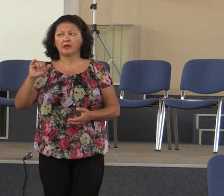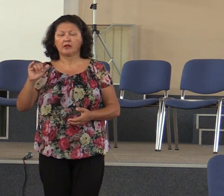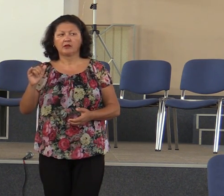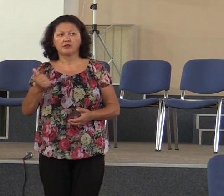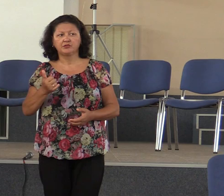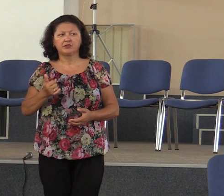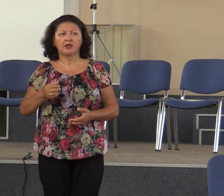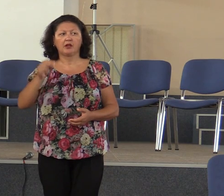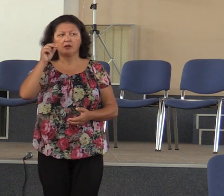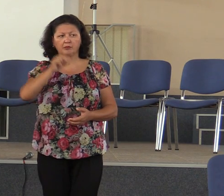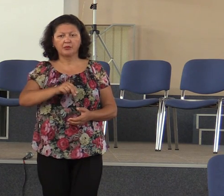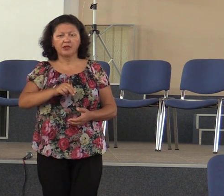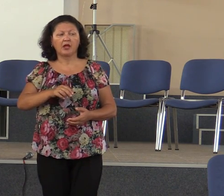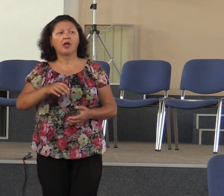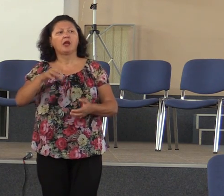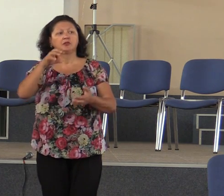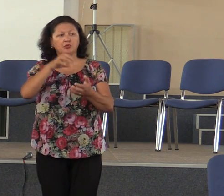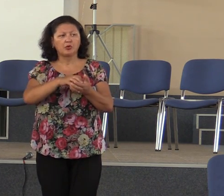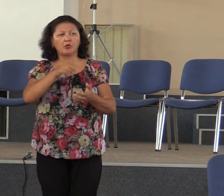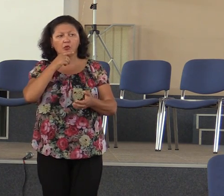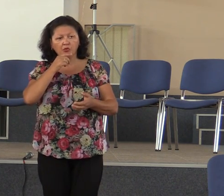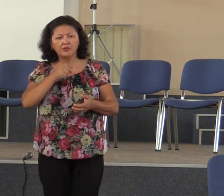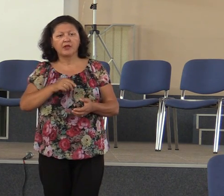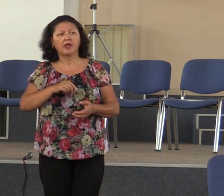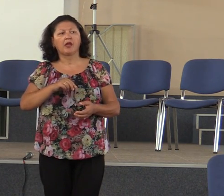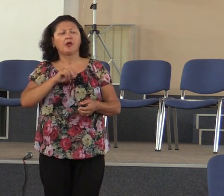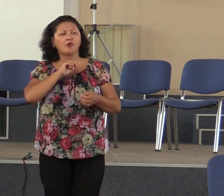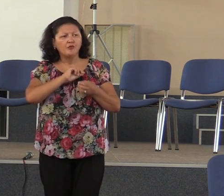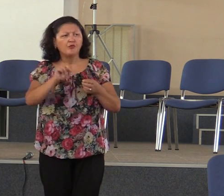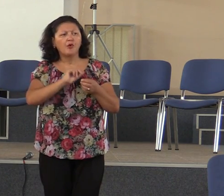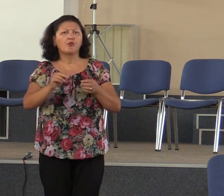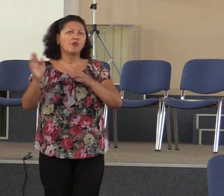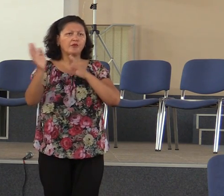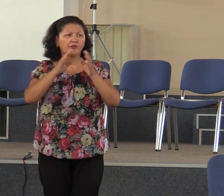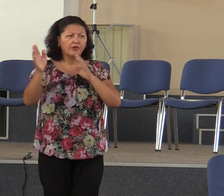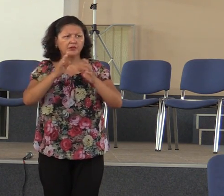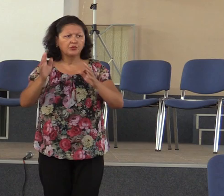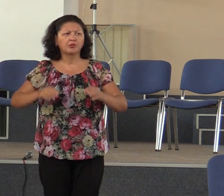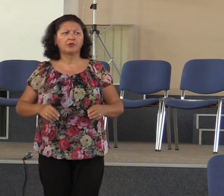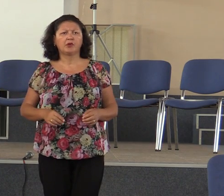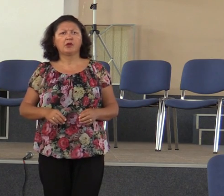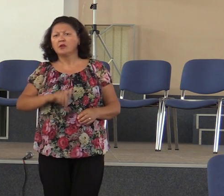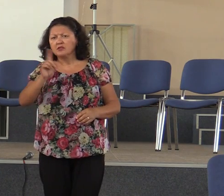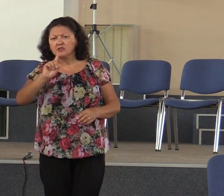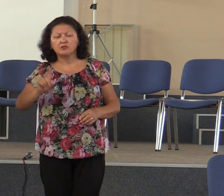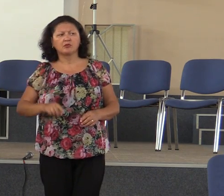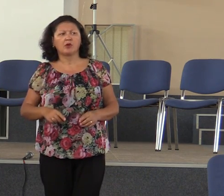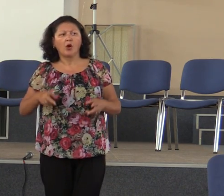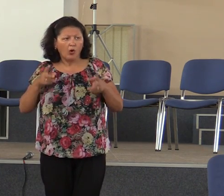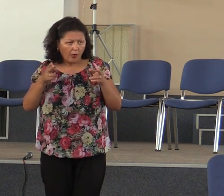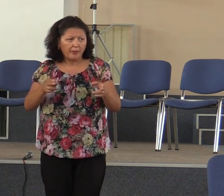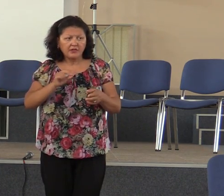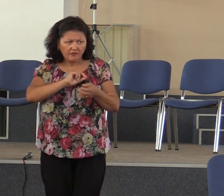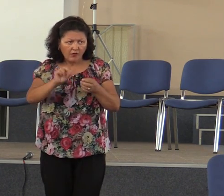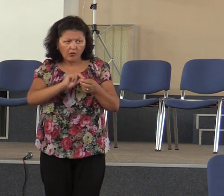atinge. Adică focul, vântul, cutremurul, cine se poate opune împotriva acestor lucruri? Opriți